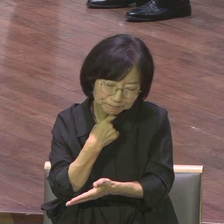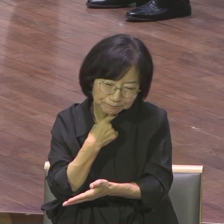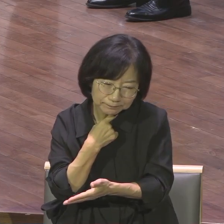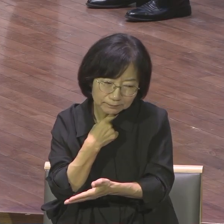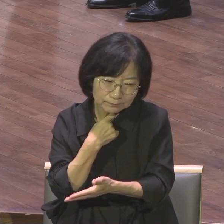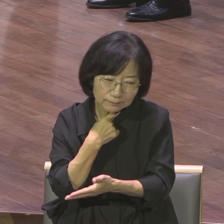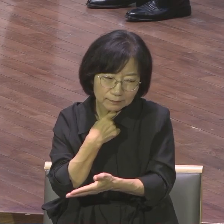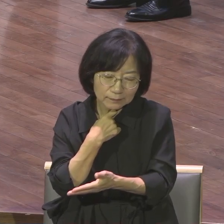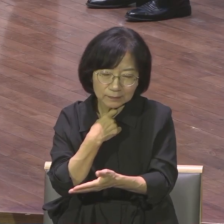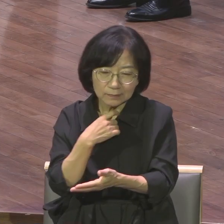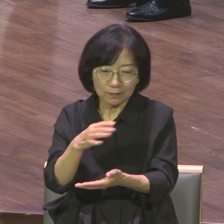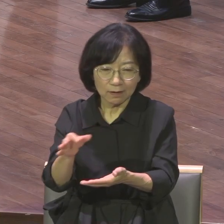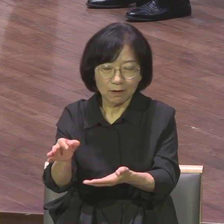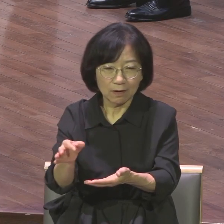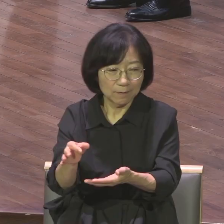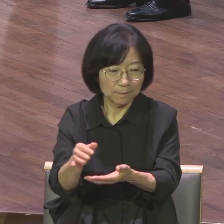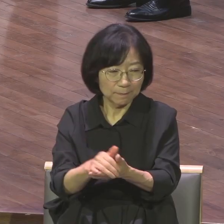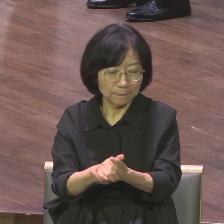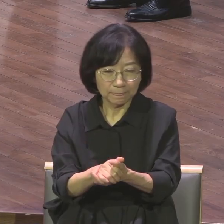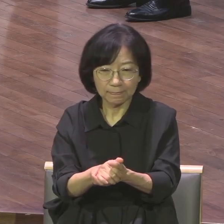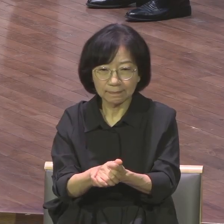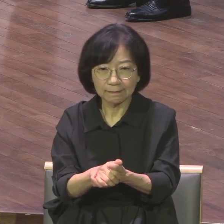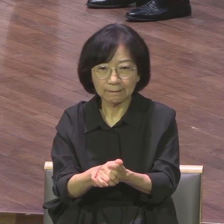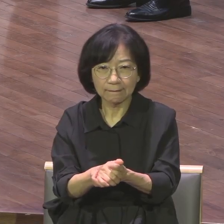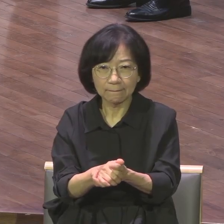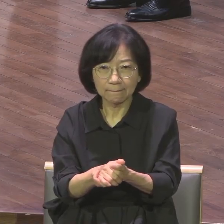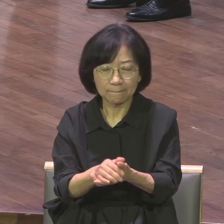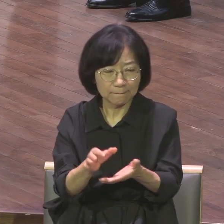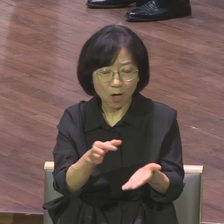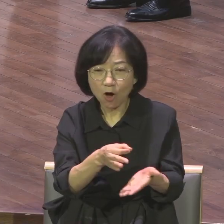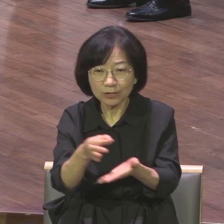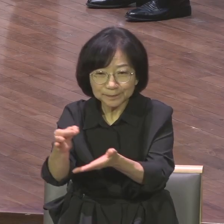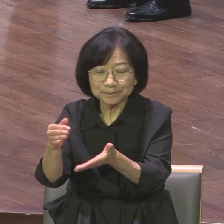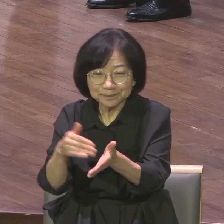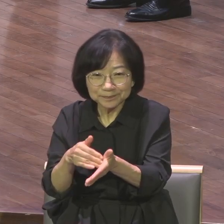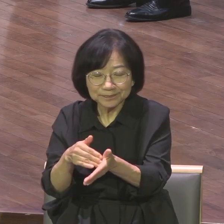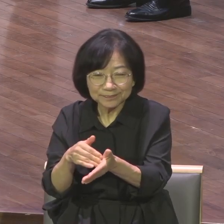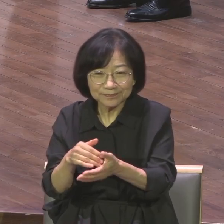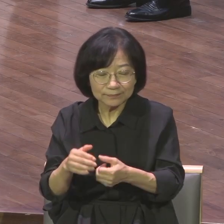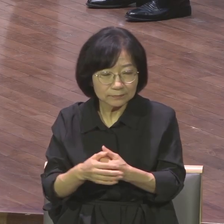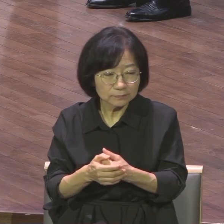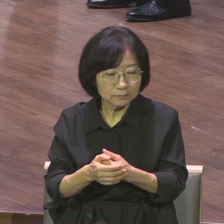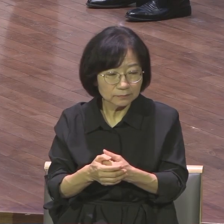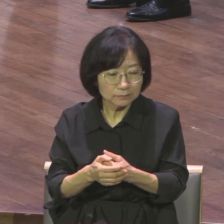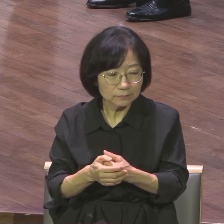그 헌금을 한다고 했는데 그 헌금이 과연